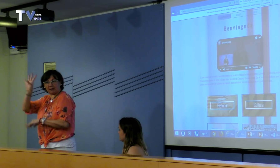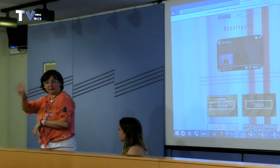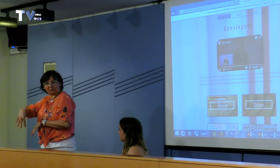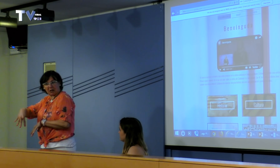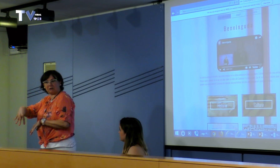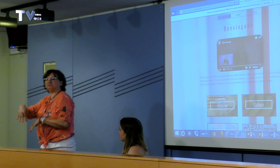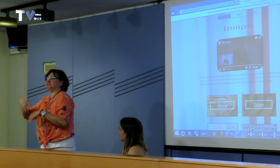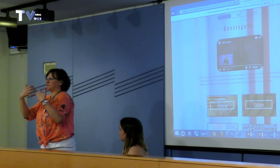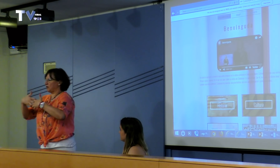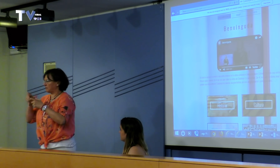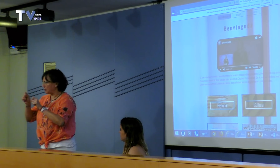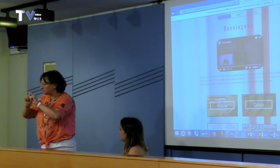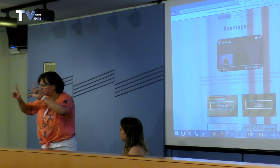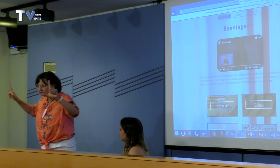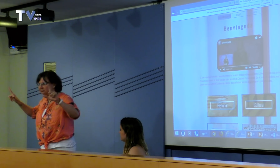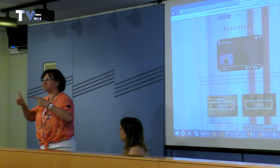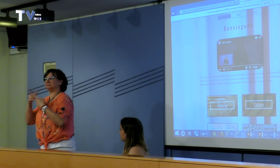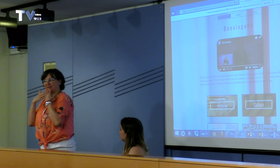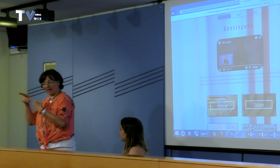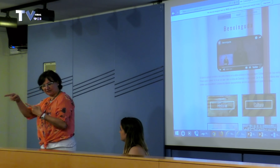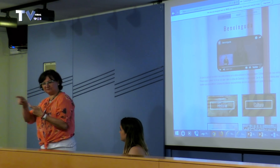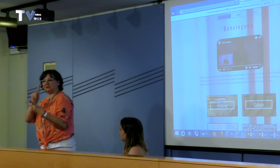molt propers, gràcies i en part pel bon funcionament